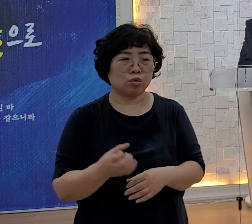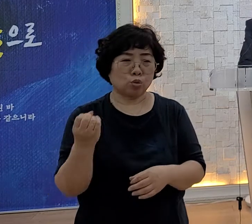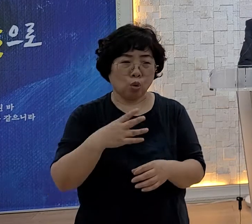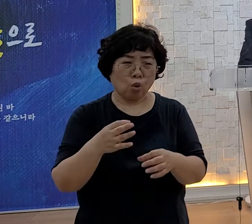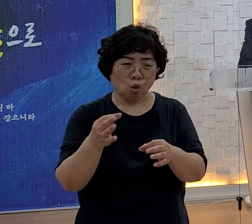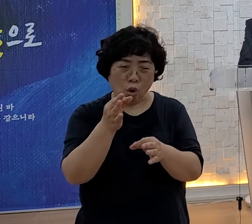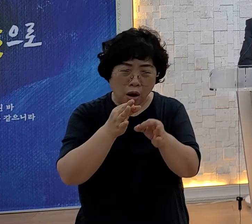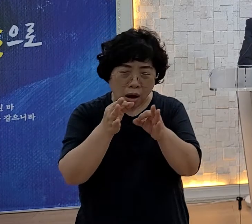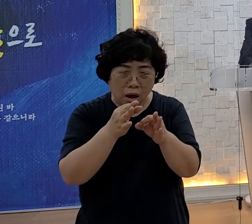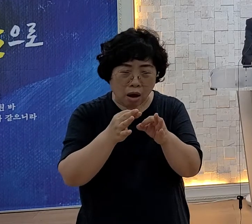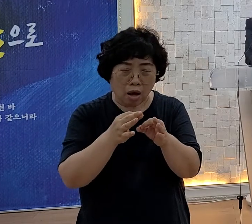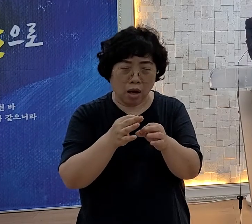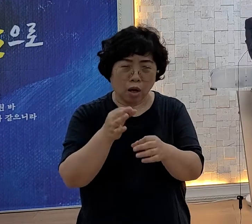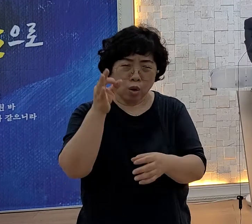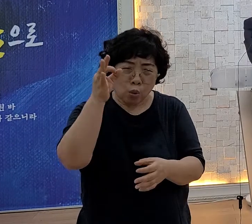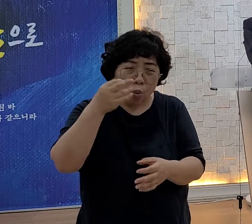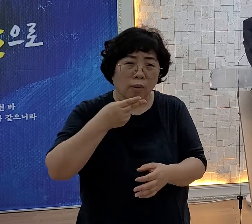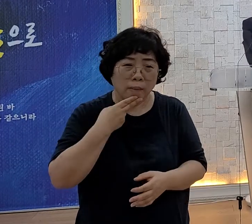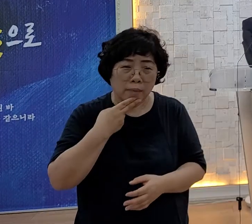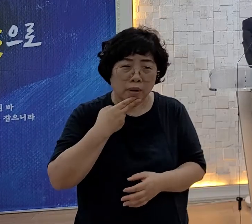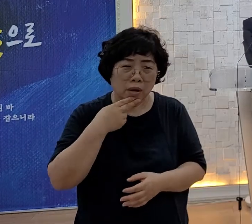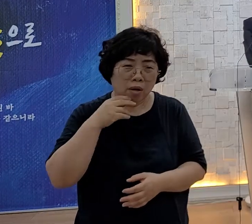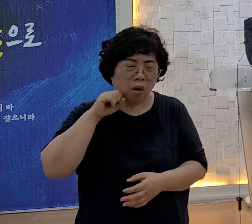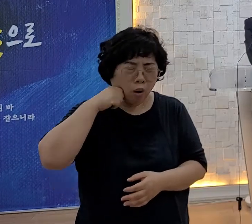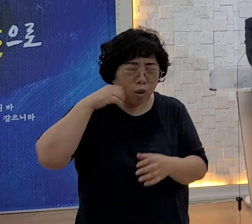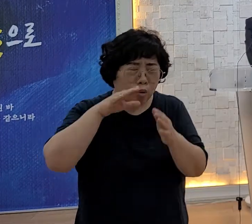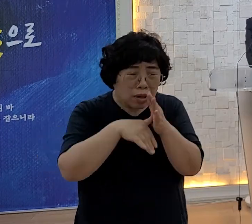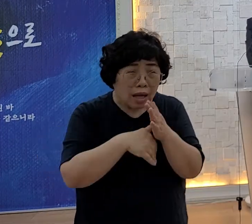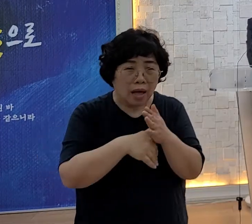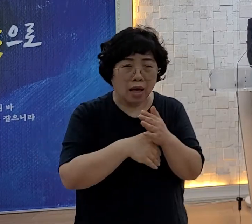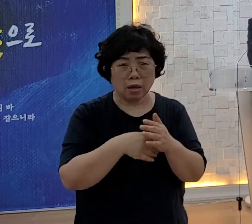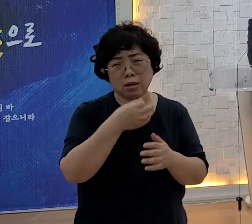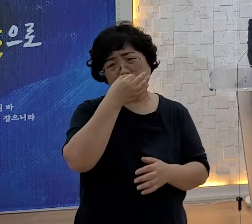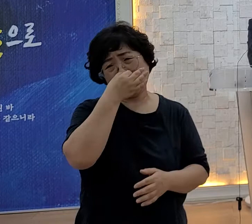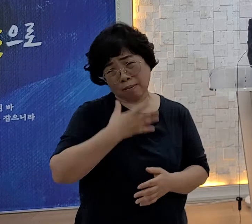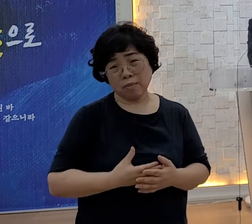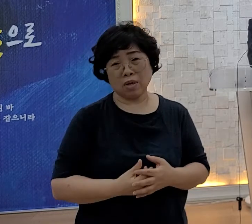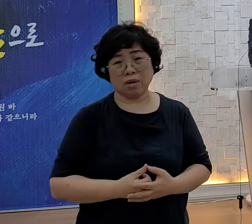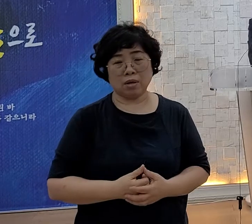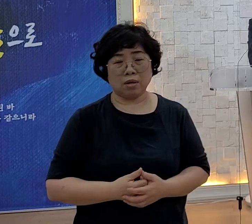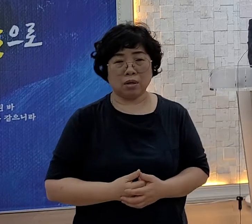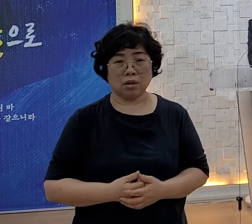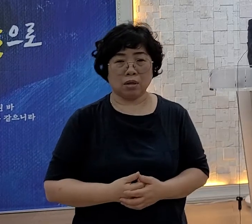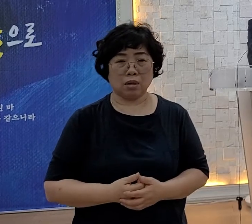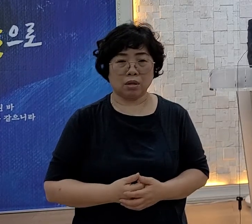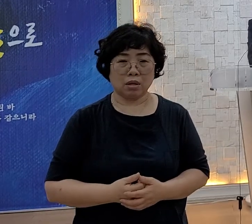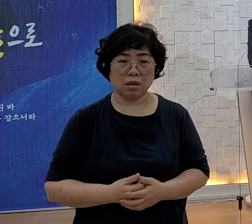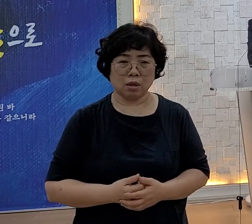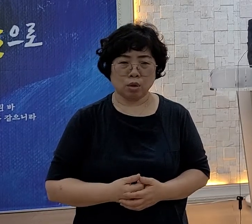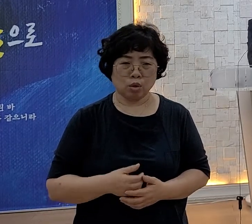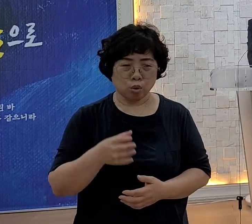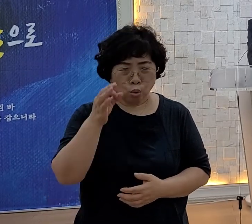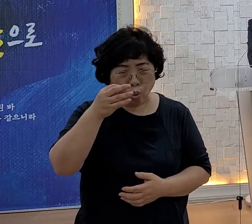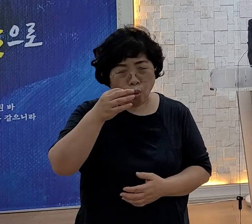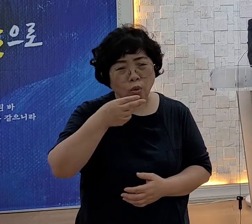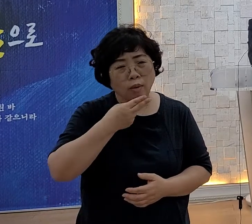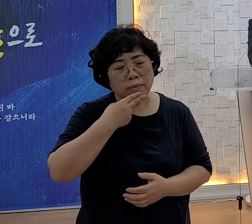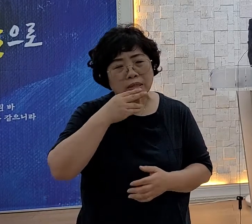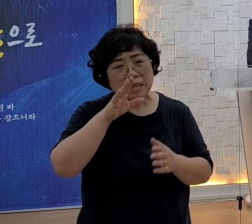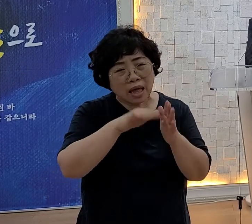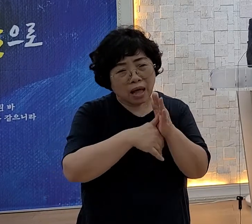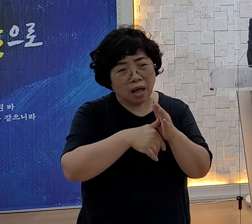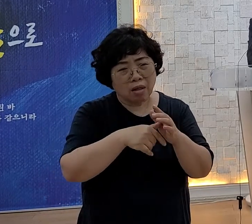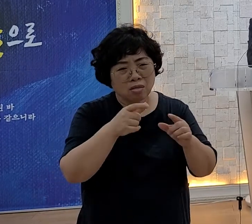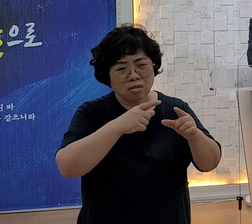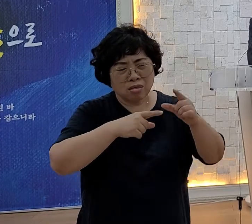될까요? 우리의 인생이 경제적으로 어려우면 인생이 사막과 같아요. 정말 사막,